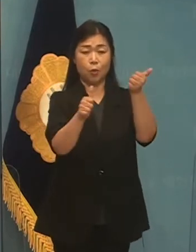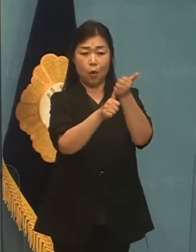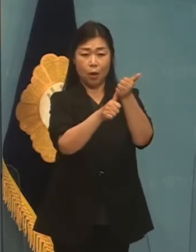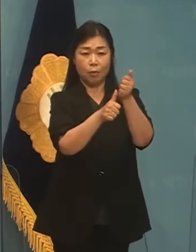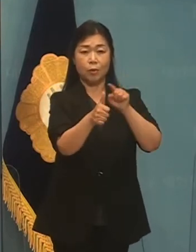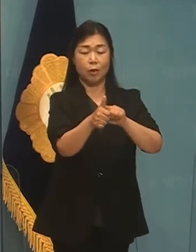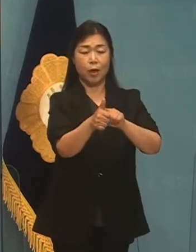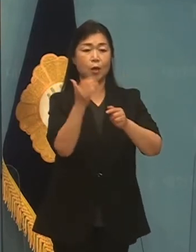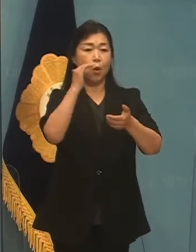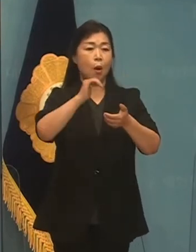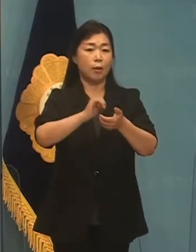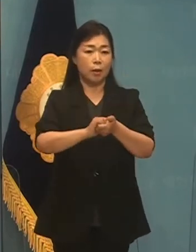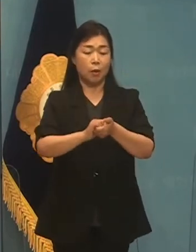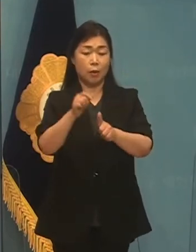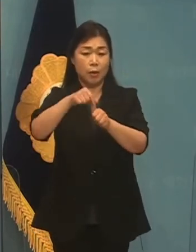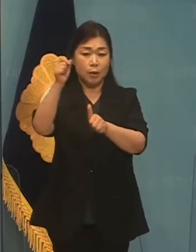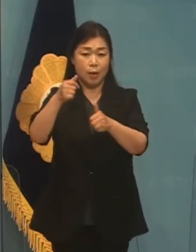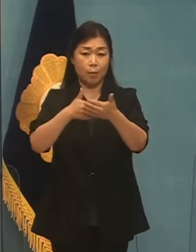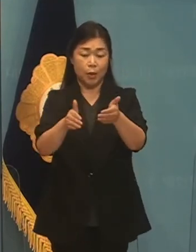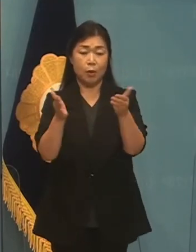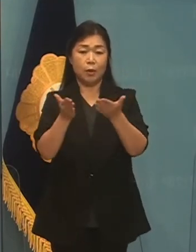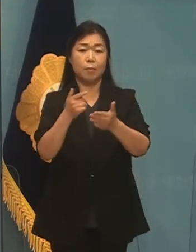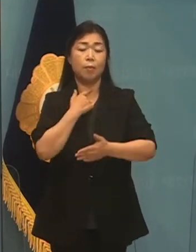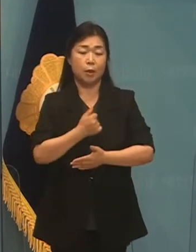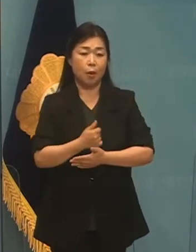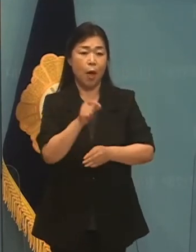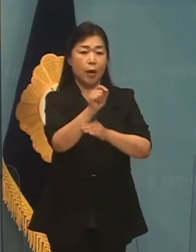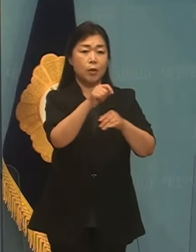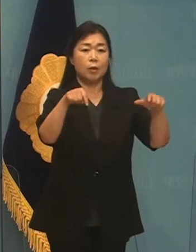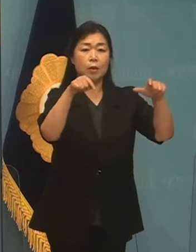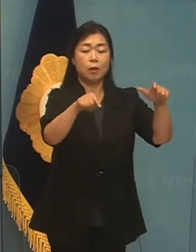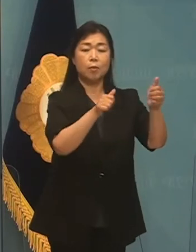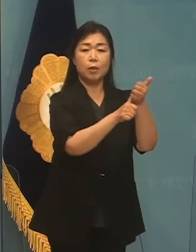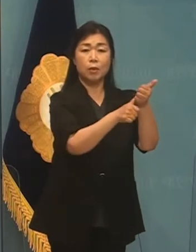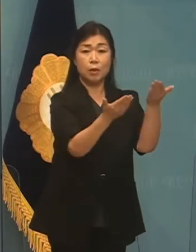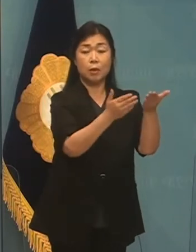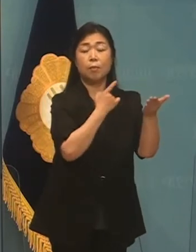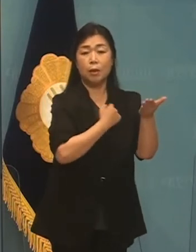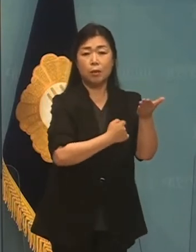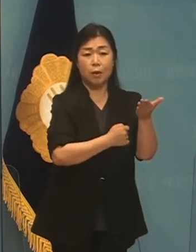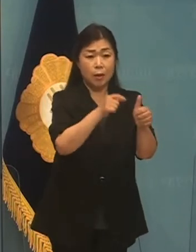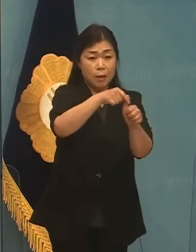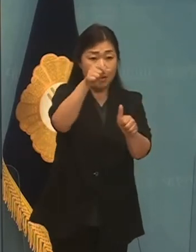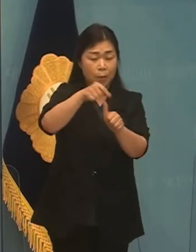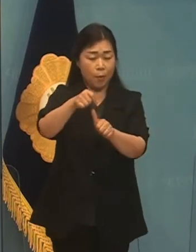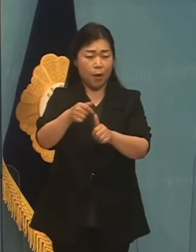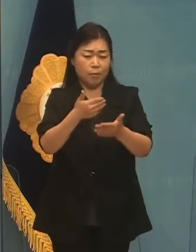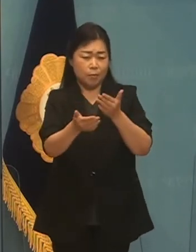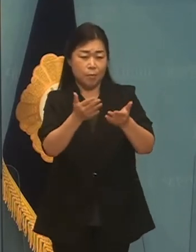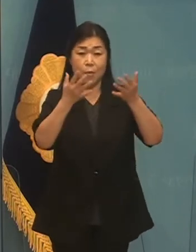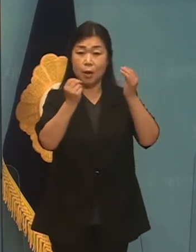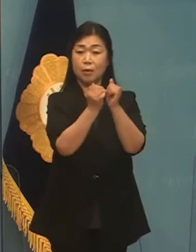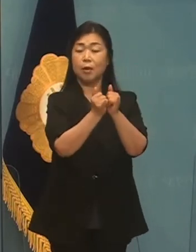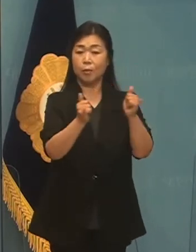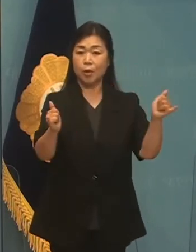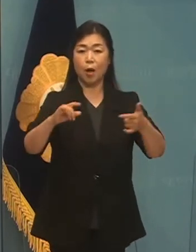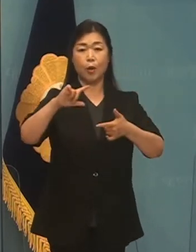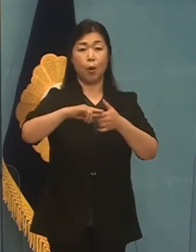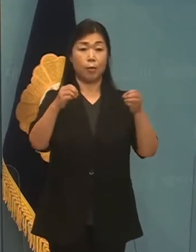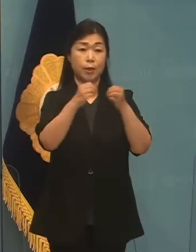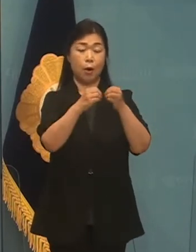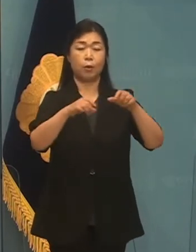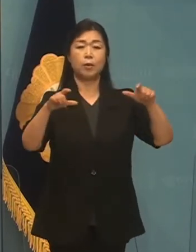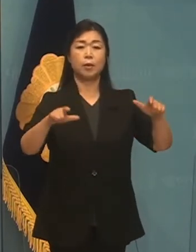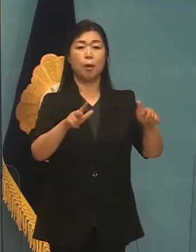청와대에서 인사비서관실을 거쳐서 행정자치비서관으로서 인사 전반을 책임진 경험이 있는 경남